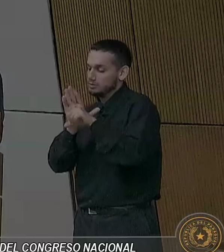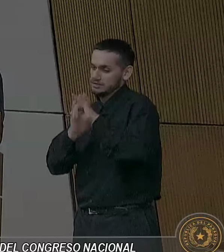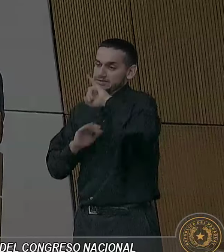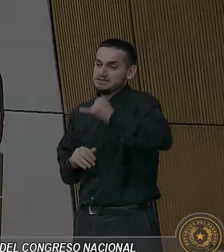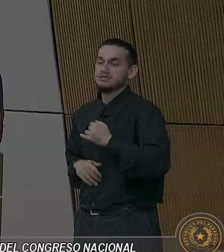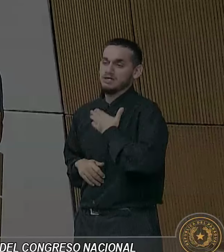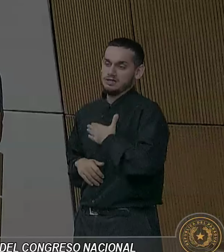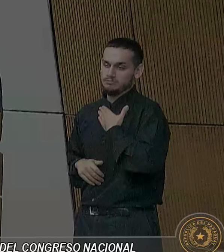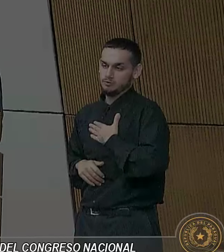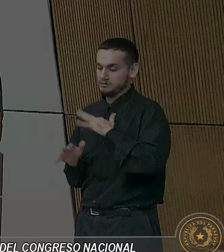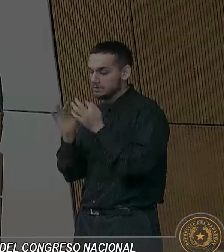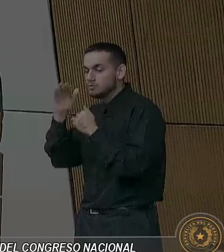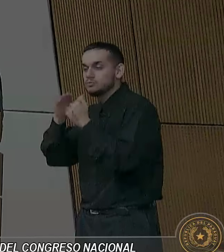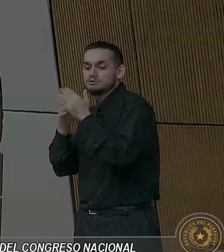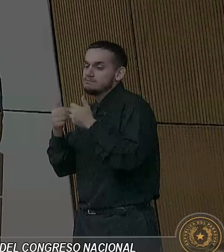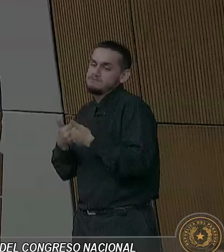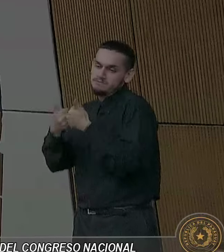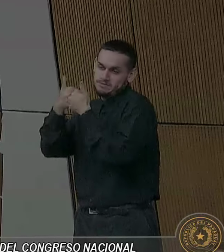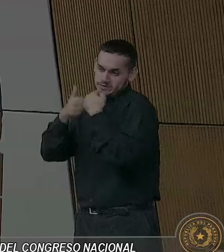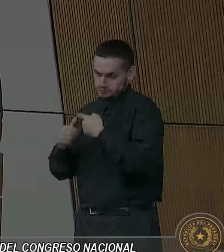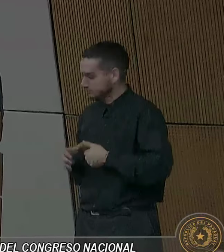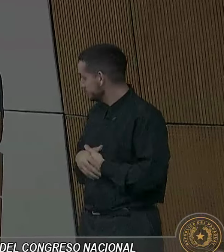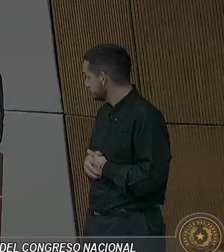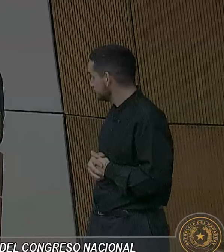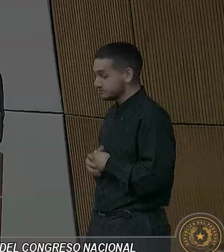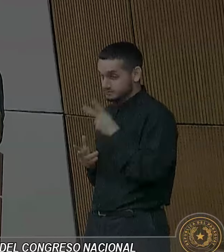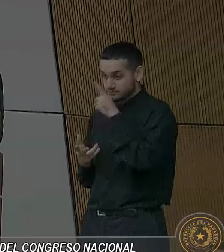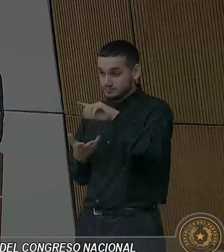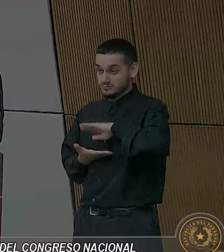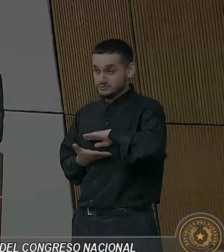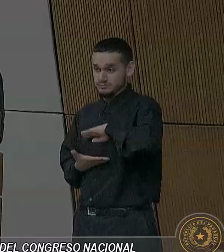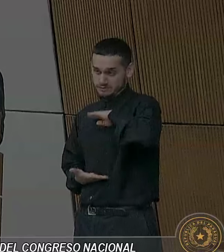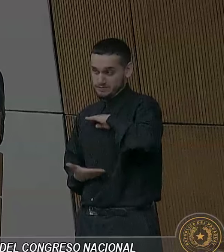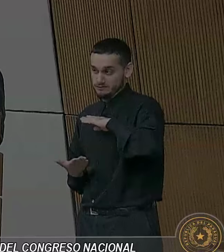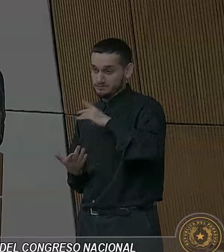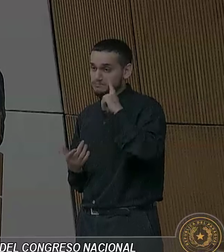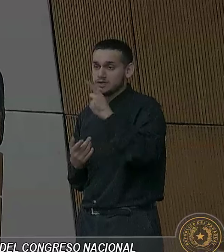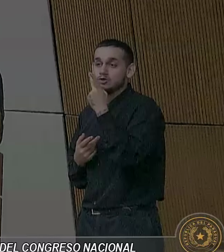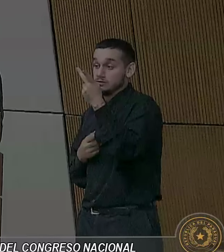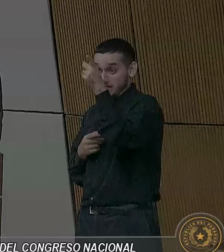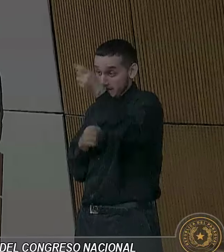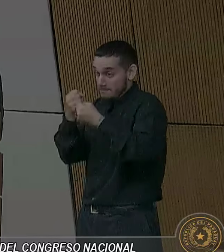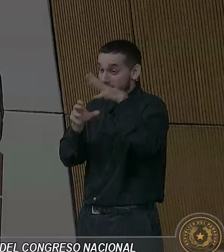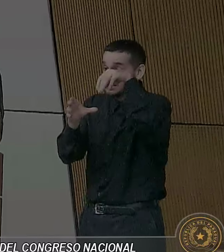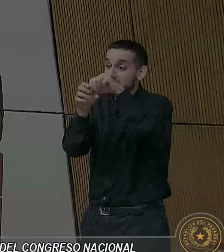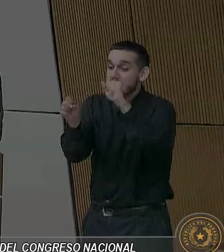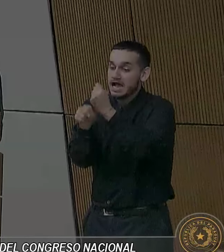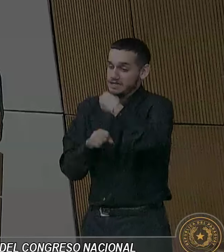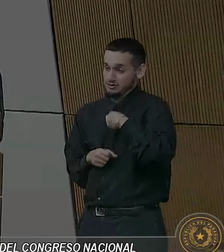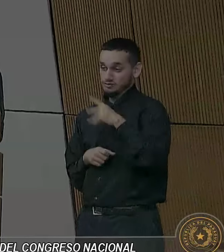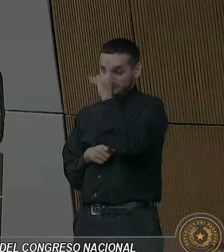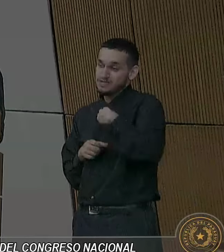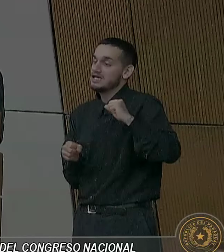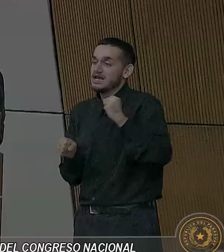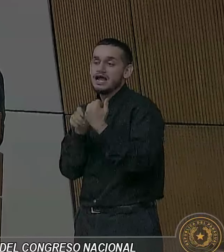que se construya de la mejor manera, ¿verdad? Que sea beneficiado ambas partes, ¿verdad? Que se tenga